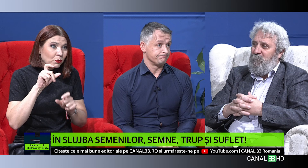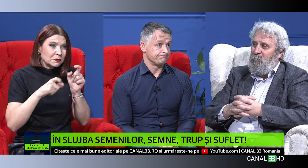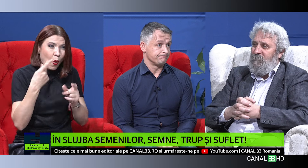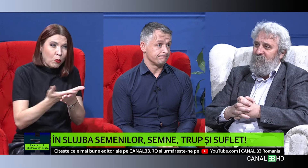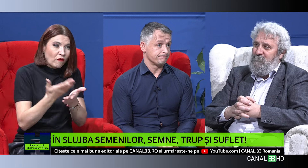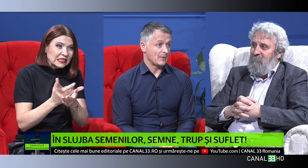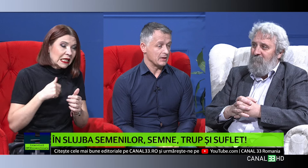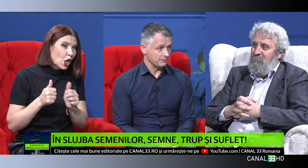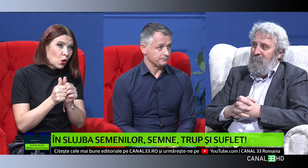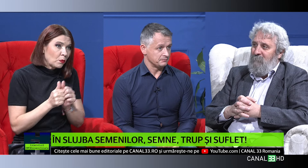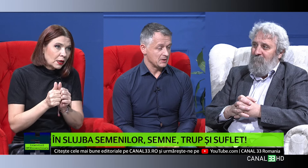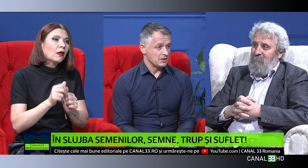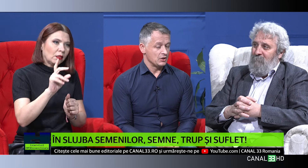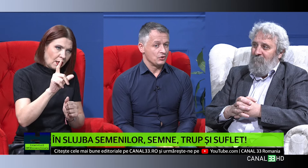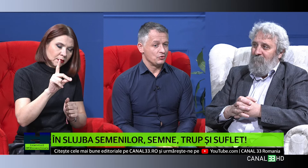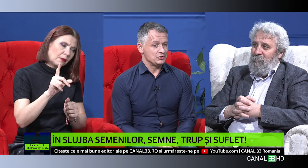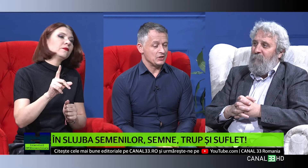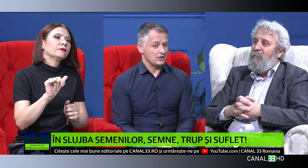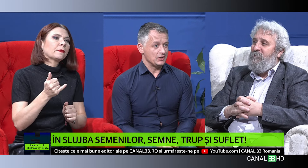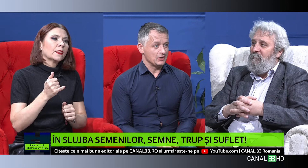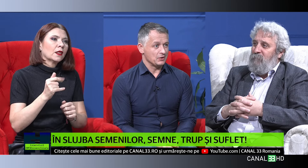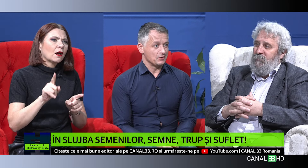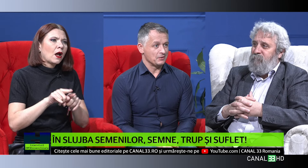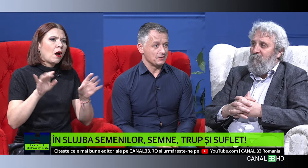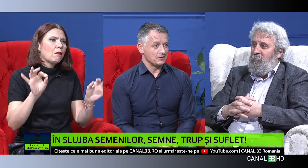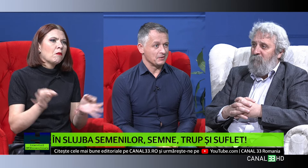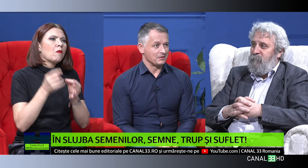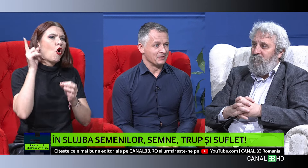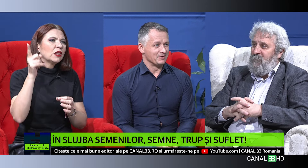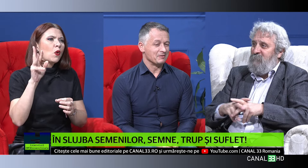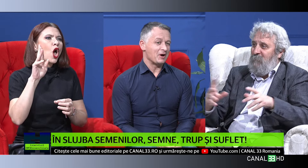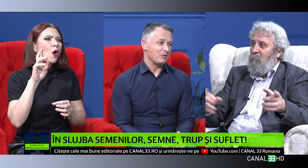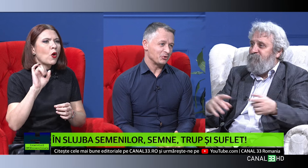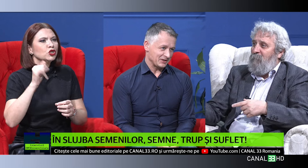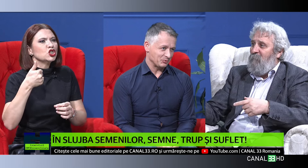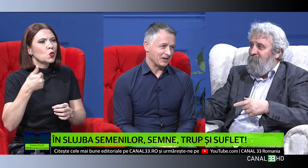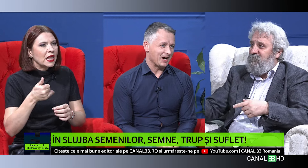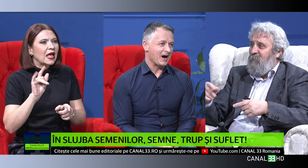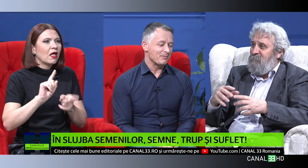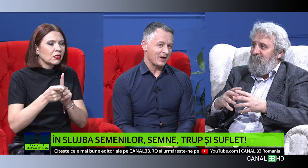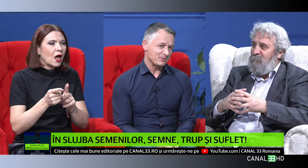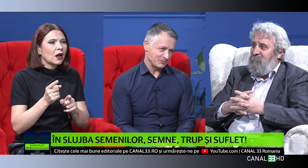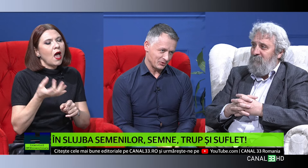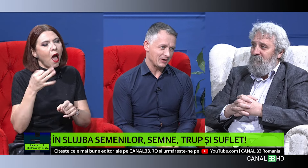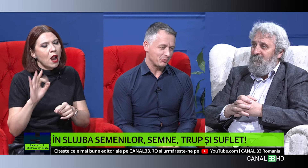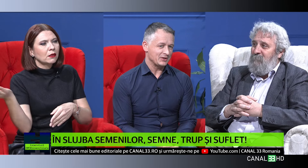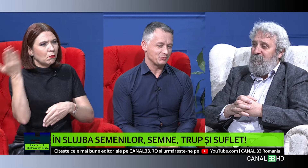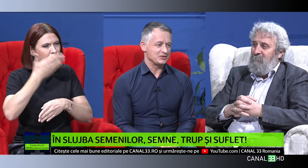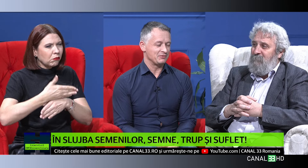de iubire? Da. După modelul lui Shakespeare, Romeo și Julieta, dar obstacolele sunt de altă natură? Am putea spune și